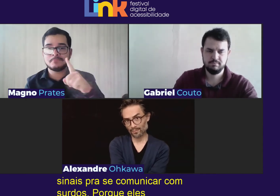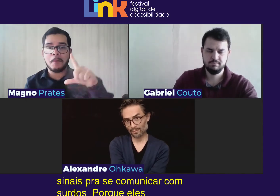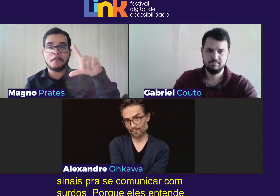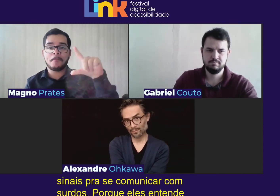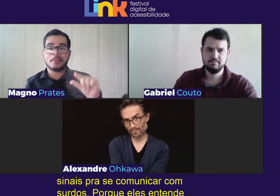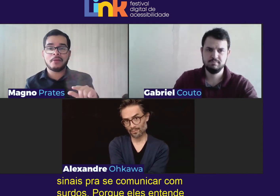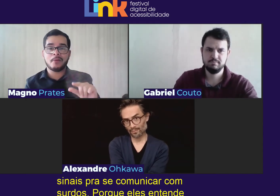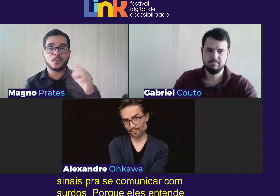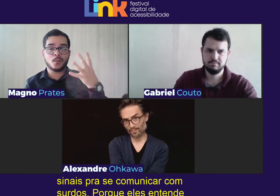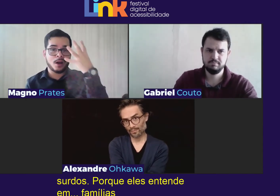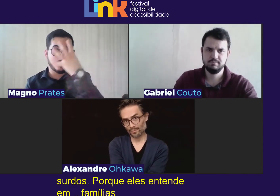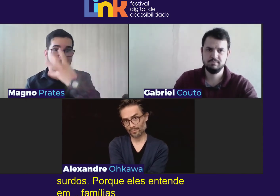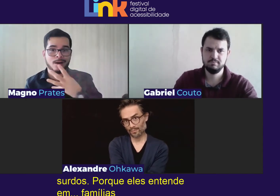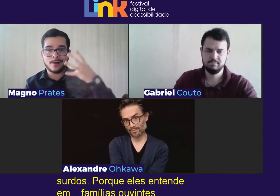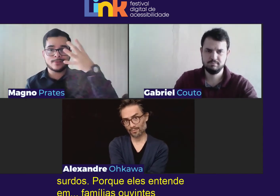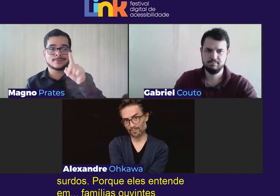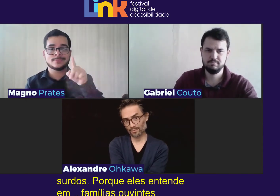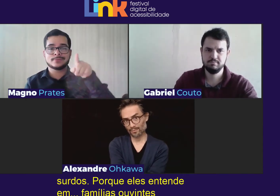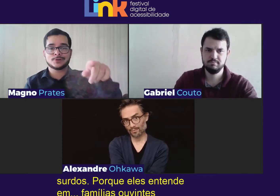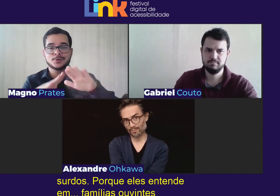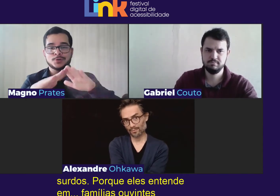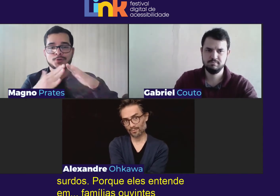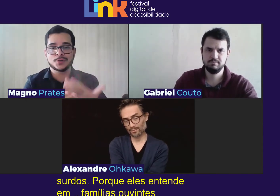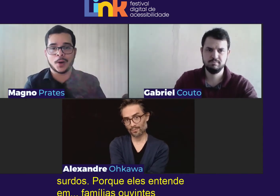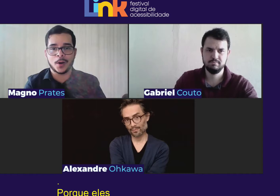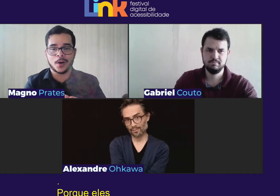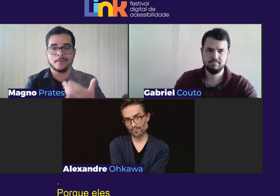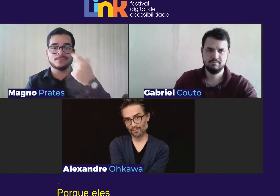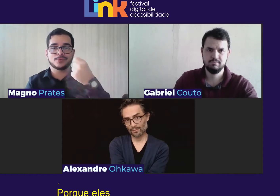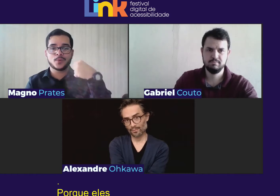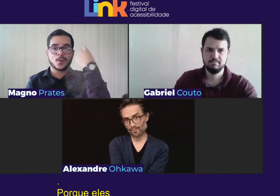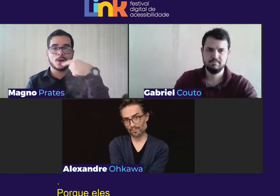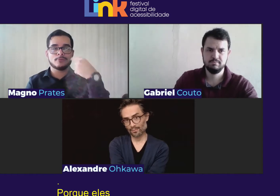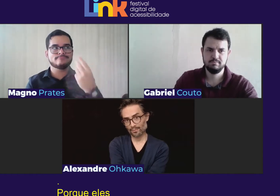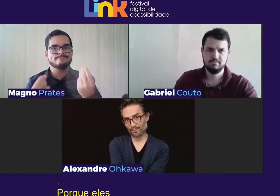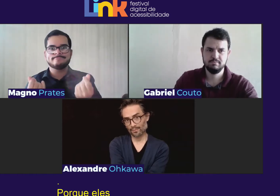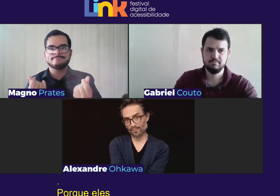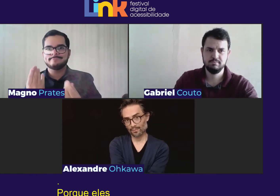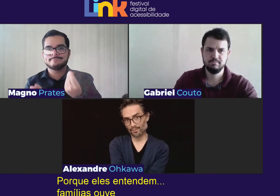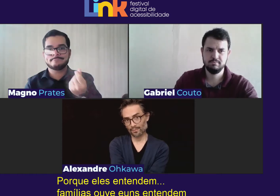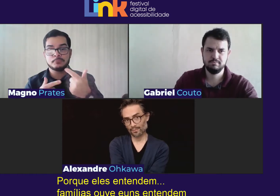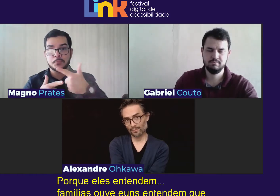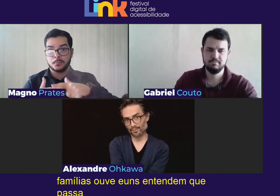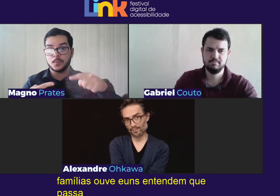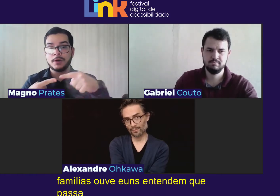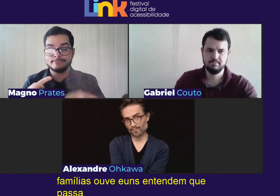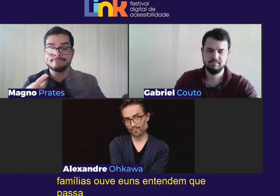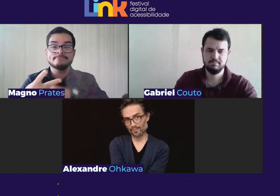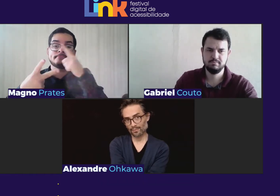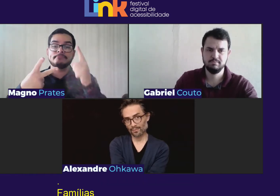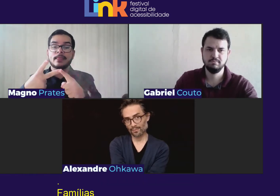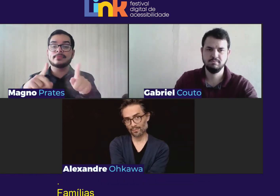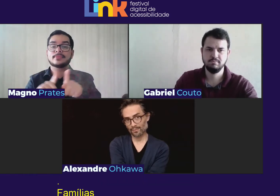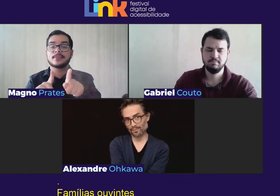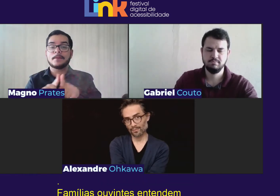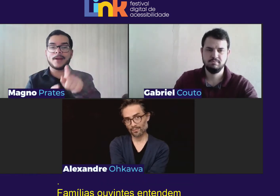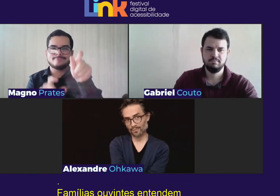que ele passa horas na escola, no caso, 4 horas na escola, e ele realmente não consegue aprender